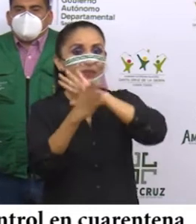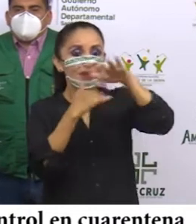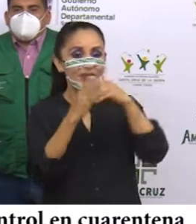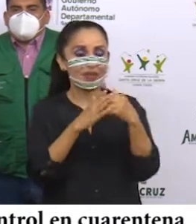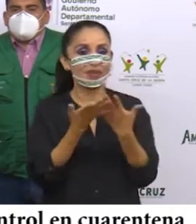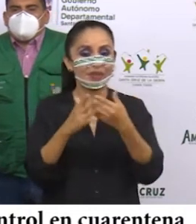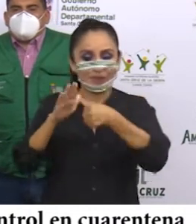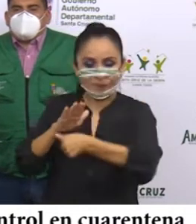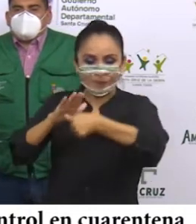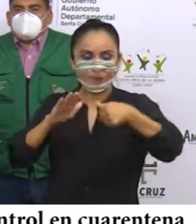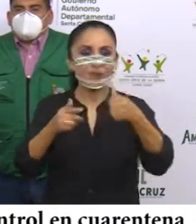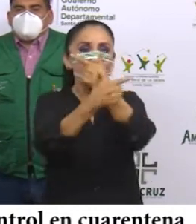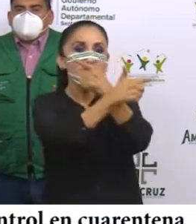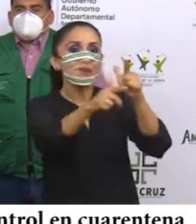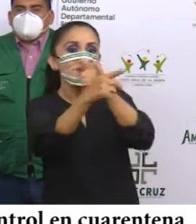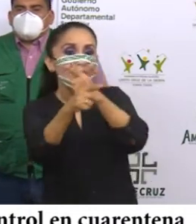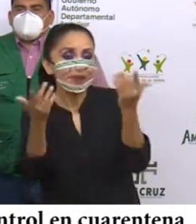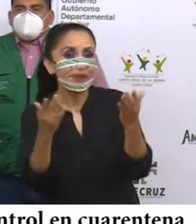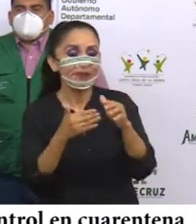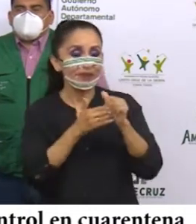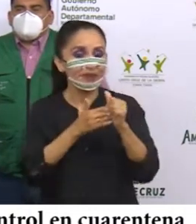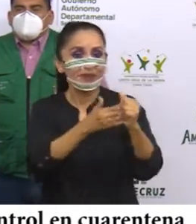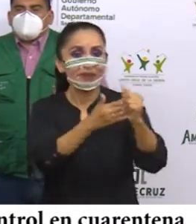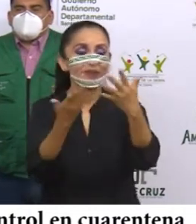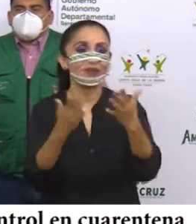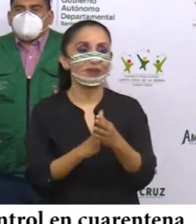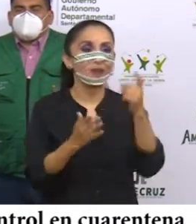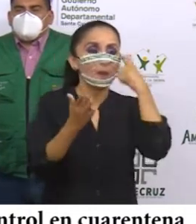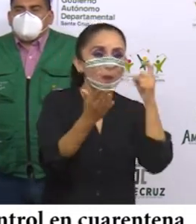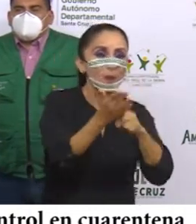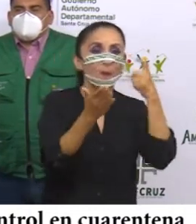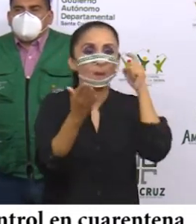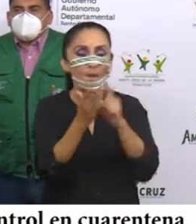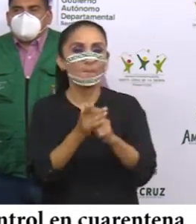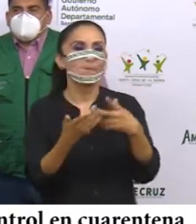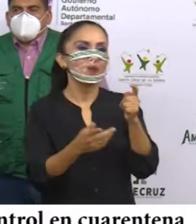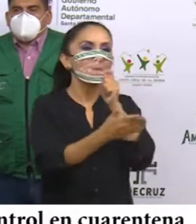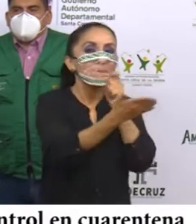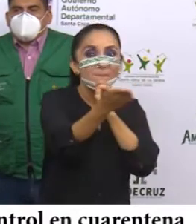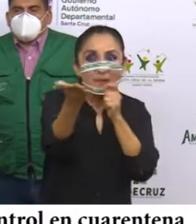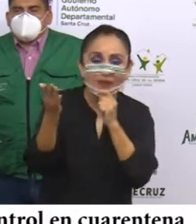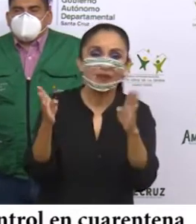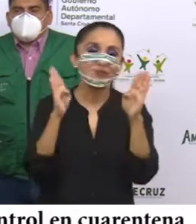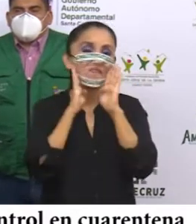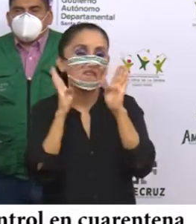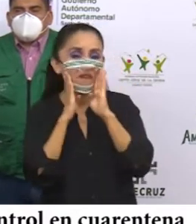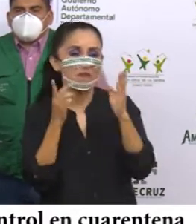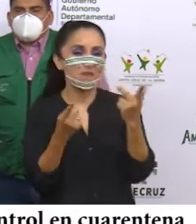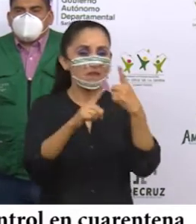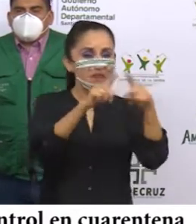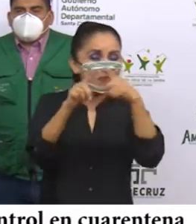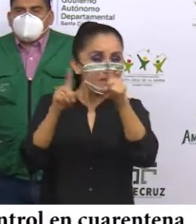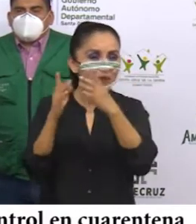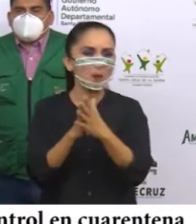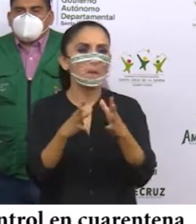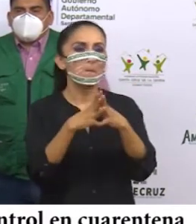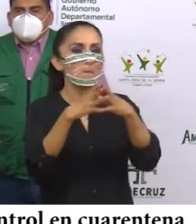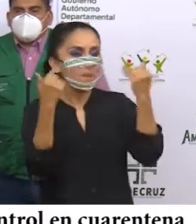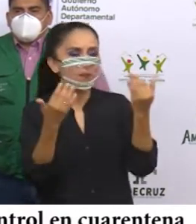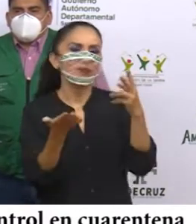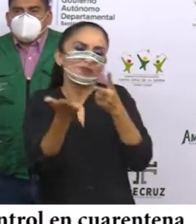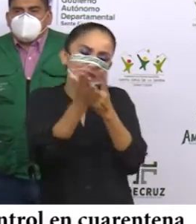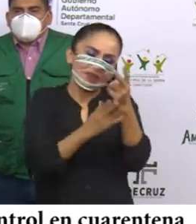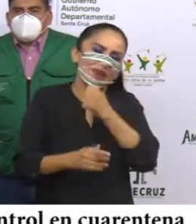situación del post-confinamiento, donde se ha vuelto a observar en medios de prensa, en redes sociales, de manera muy